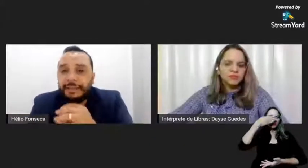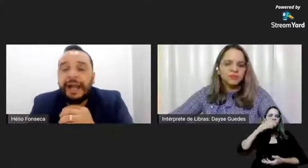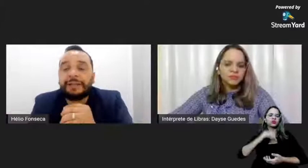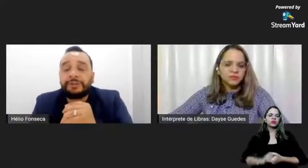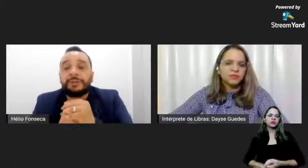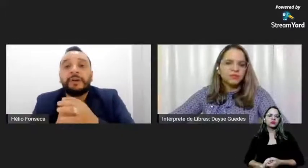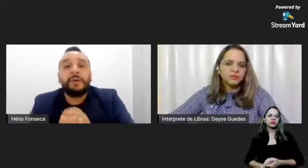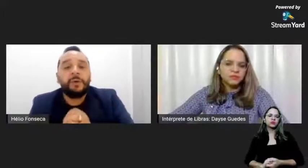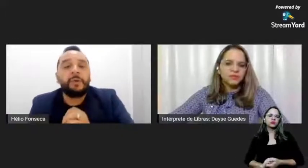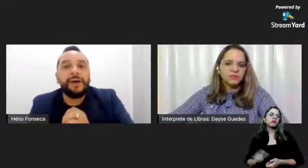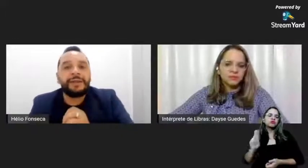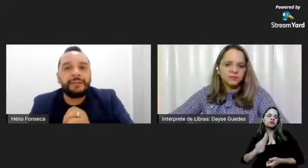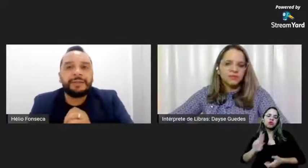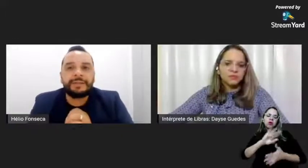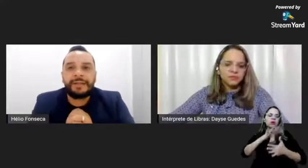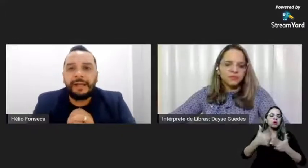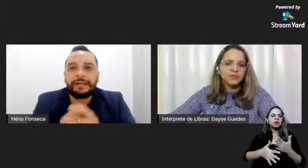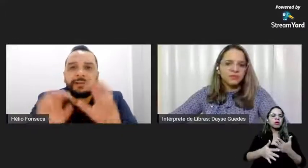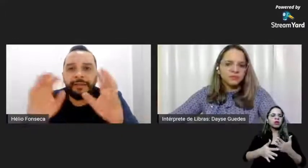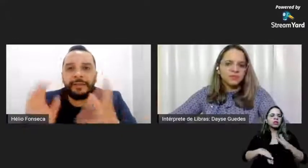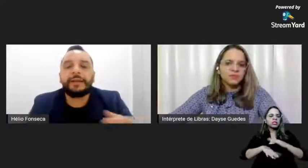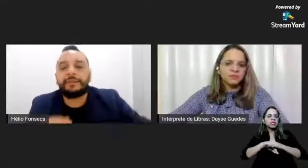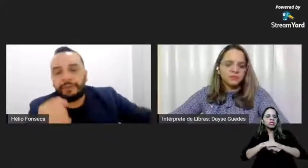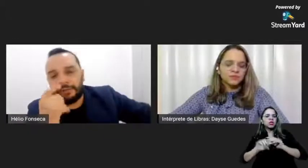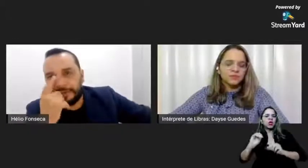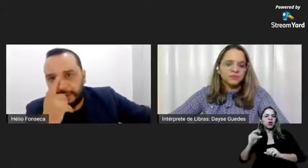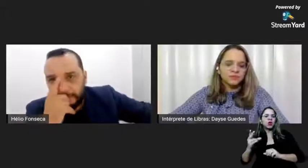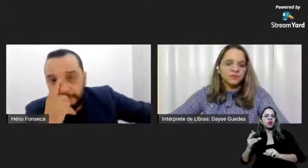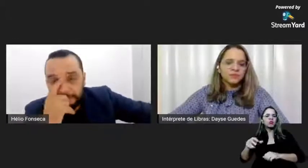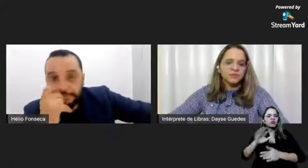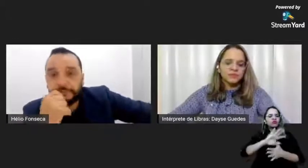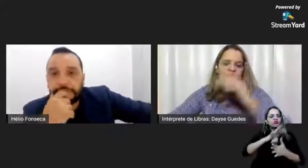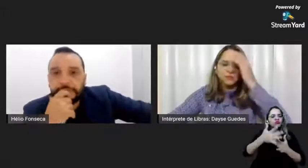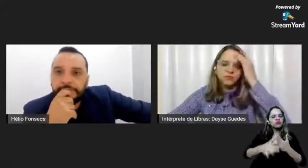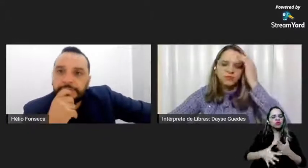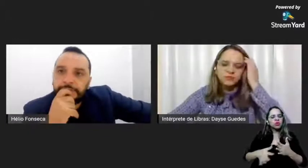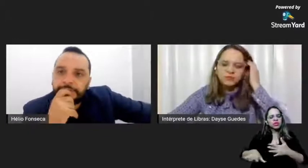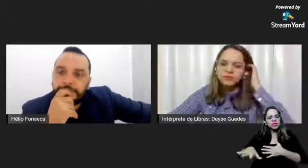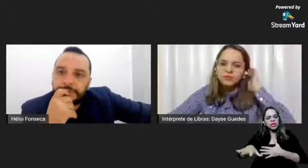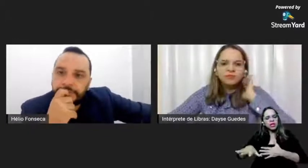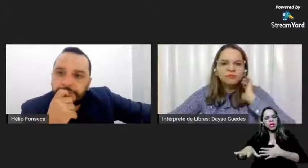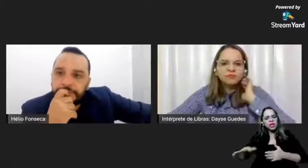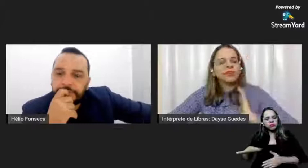língua de sinais tátil ou a língua de sinais em campo reduzido.